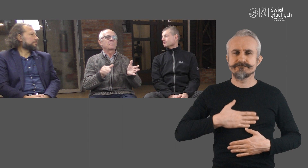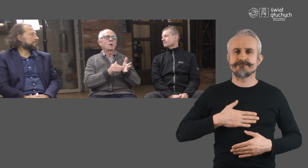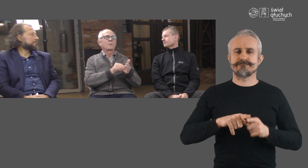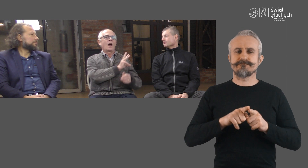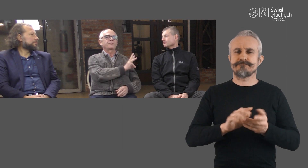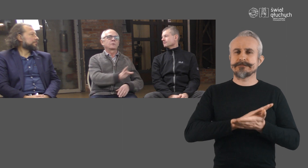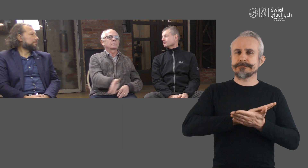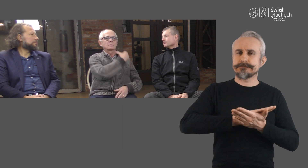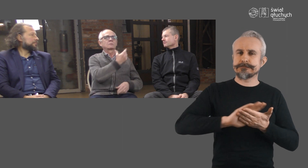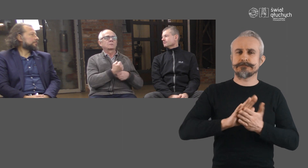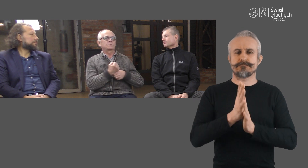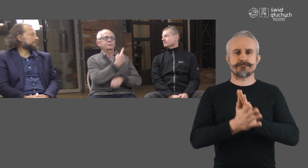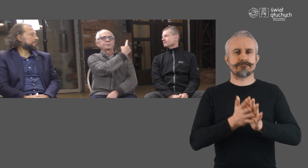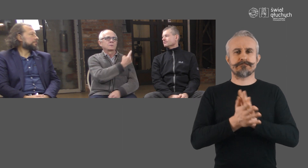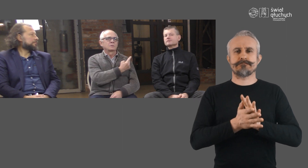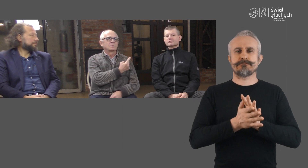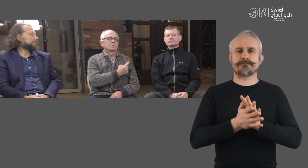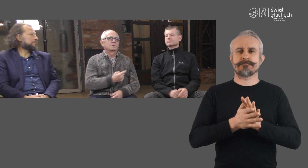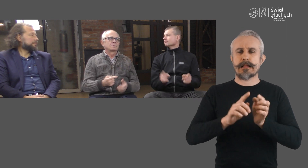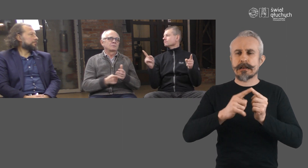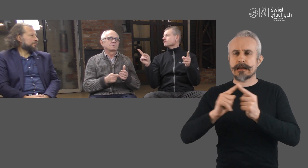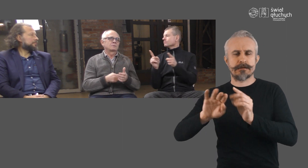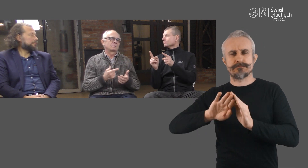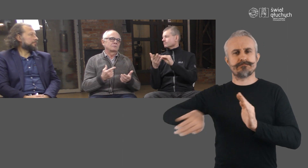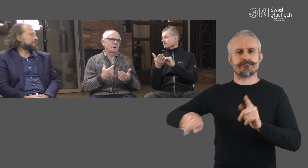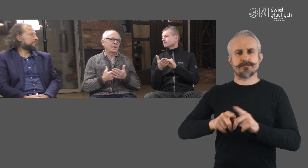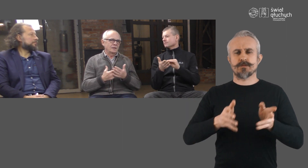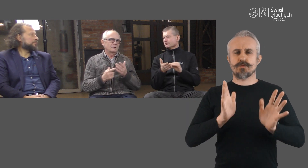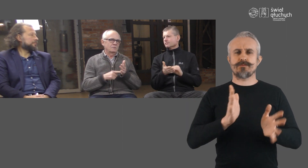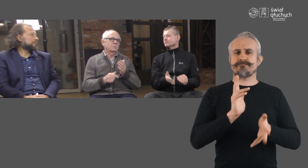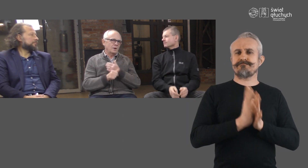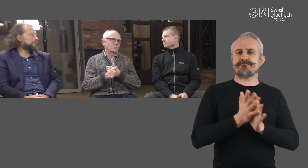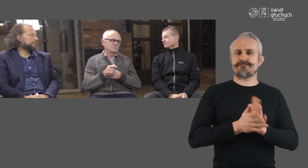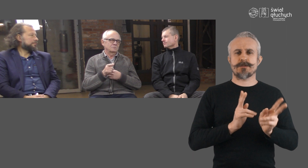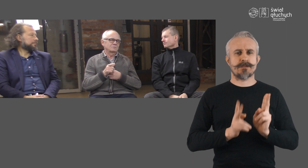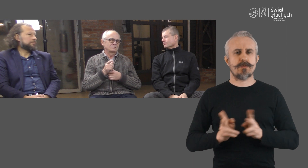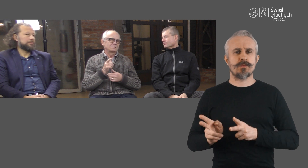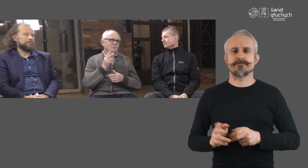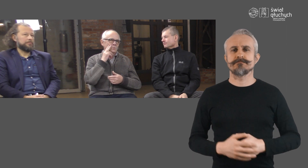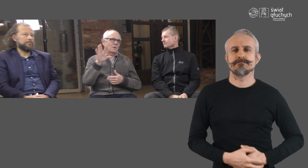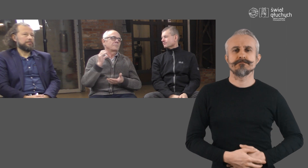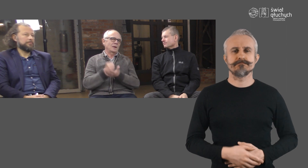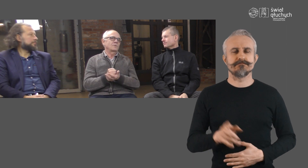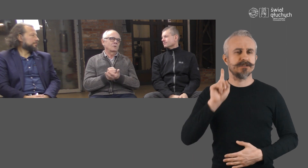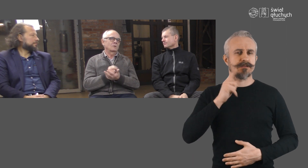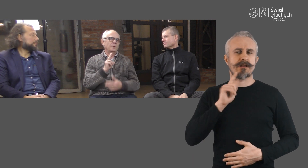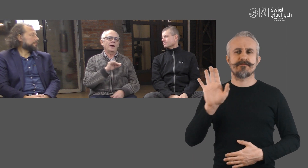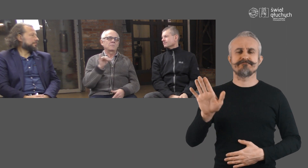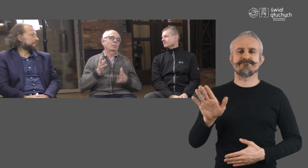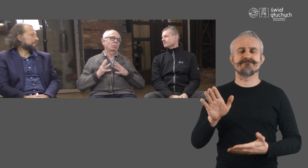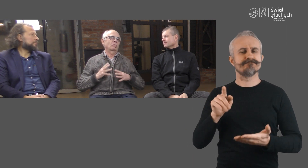Dlatego głusi najbardziej lubią czysty ten język migowy, swój język. To jest główny powód, że